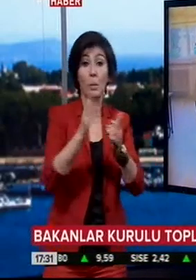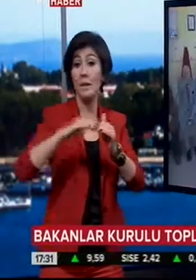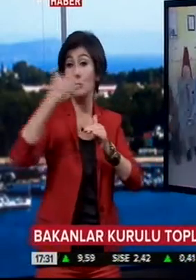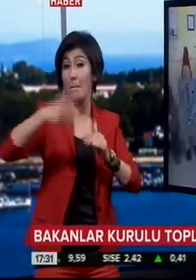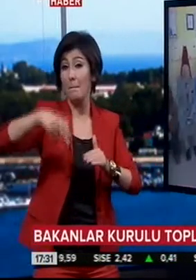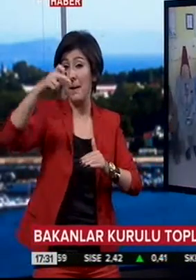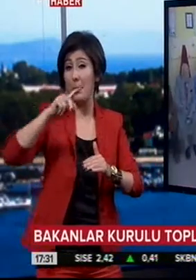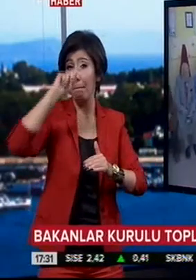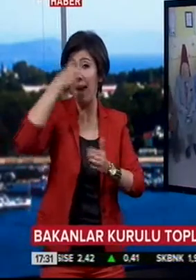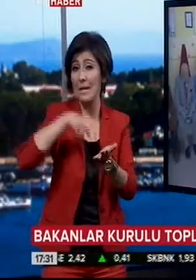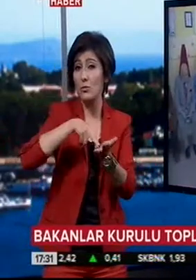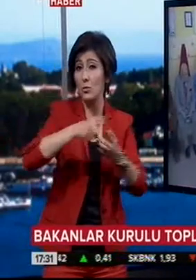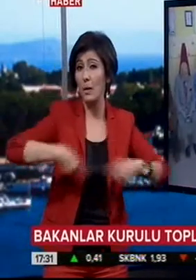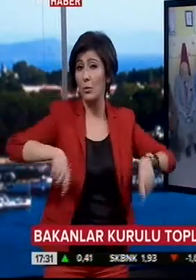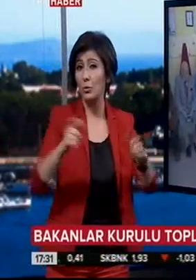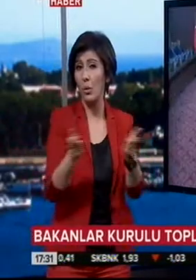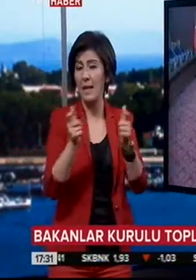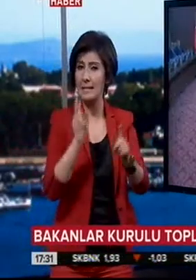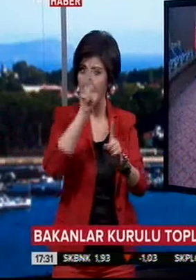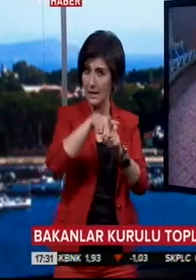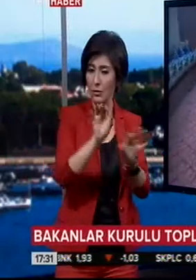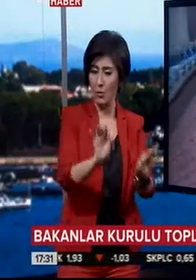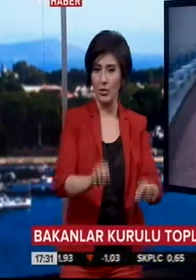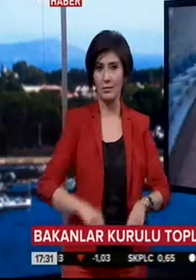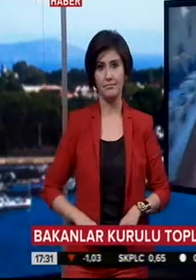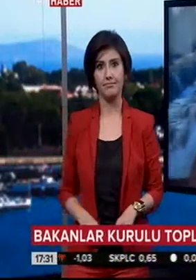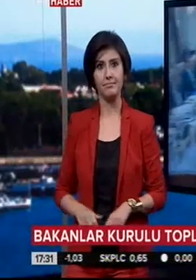sonrası partisinin Merkez Yürütme Kurulu toplantısına katılacak.